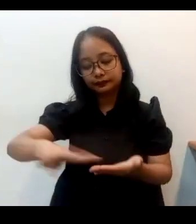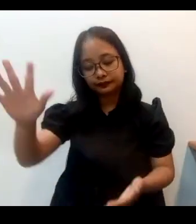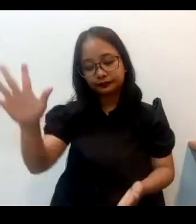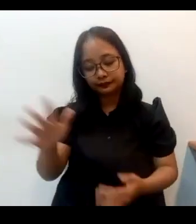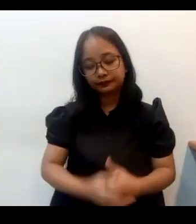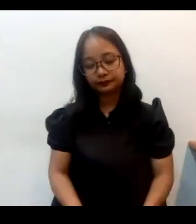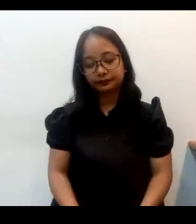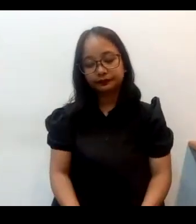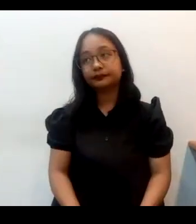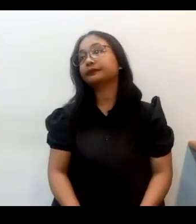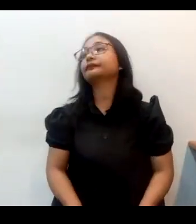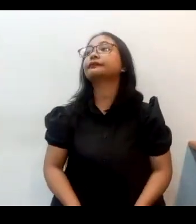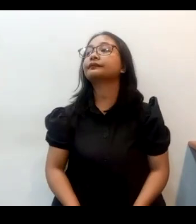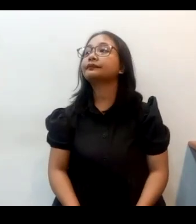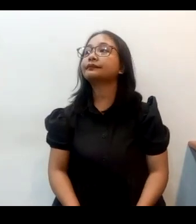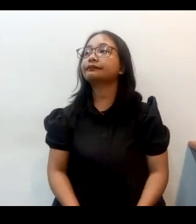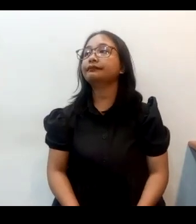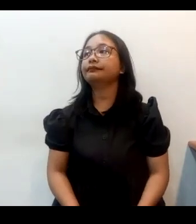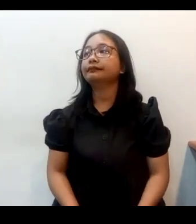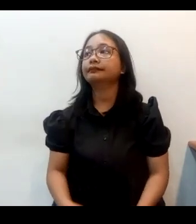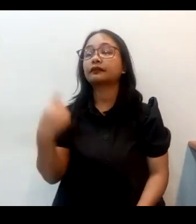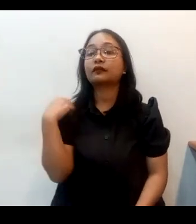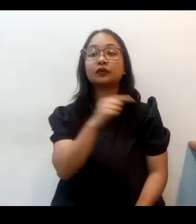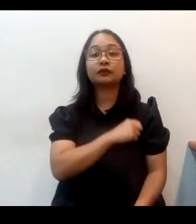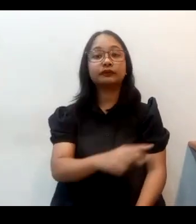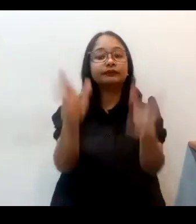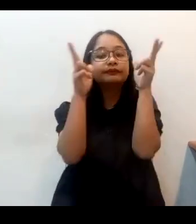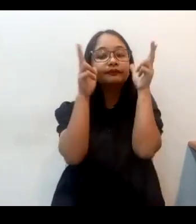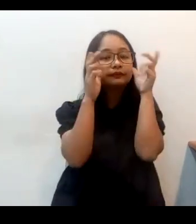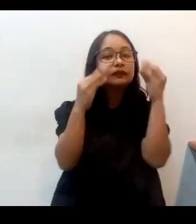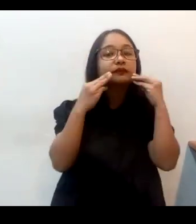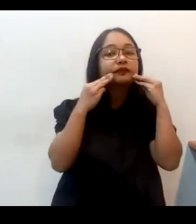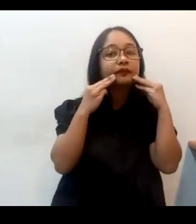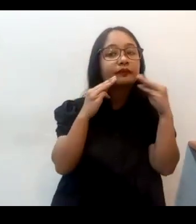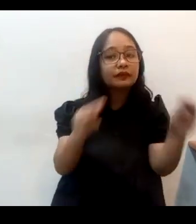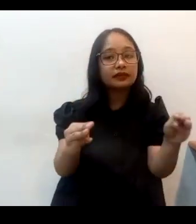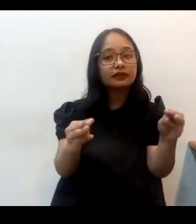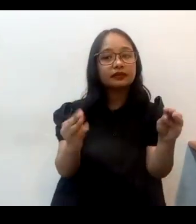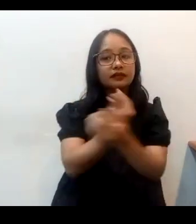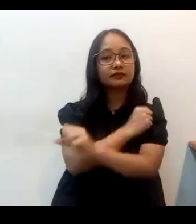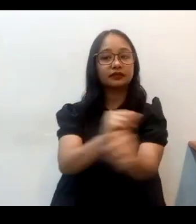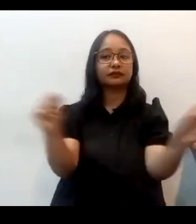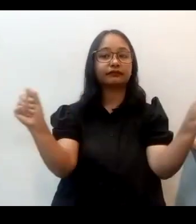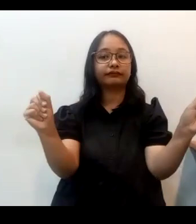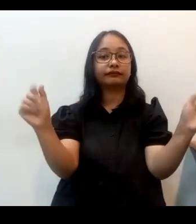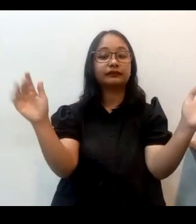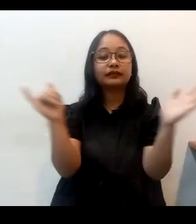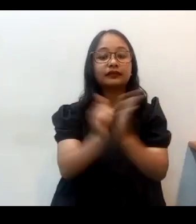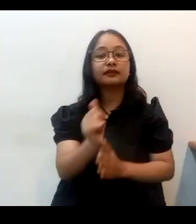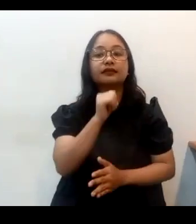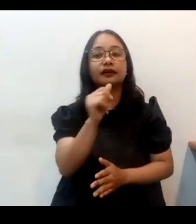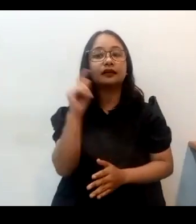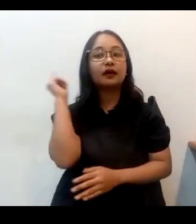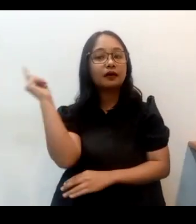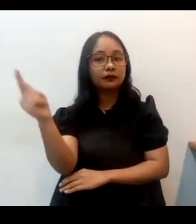when we listen to the message of salvation, it's not just a word. Kaya sabi sa verse 5, sapagkat ang